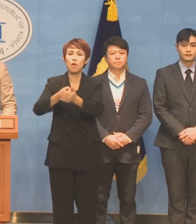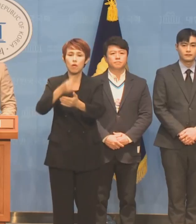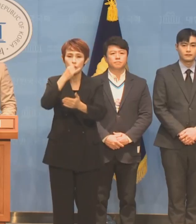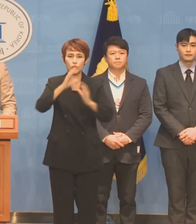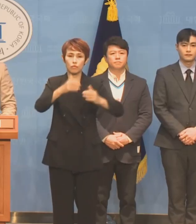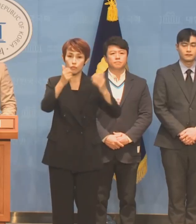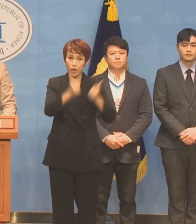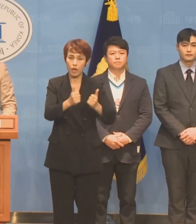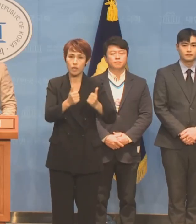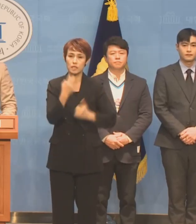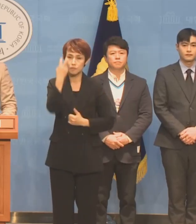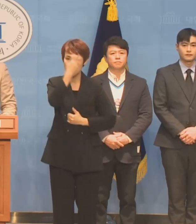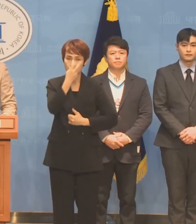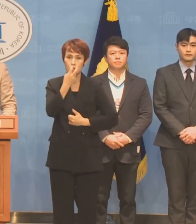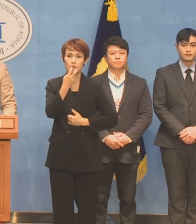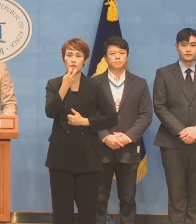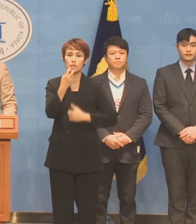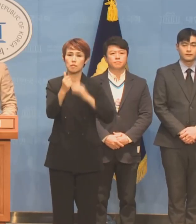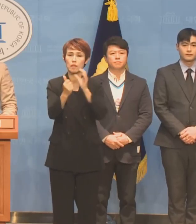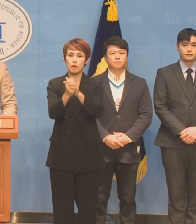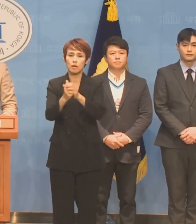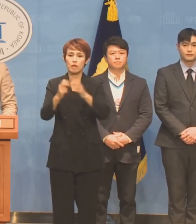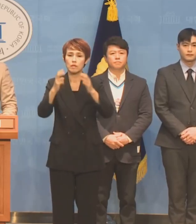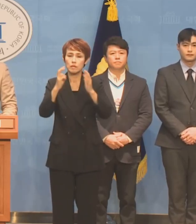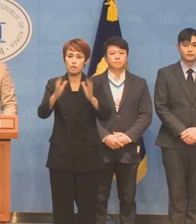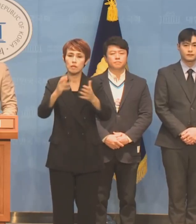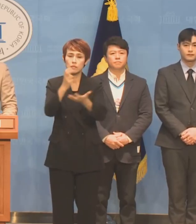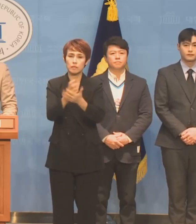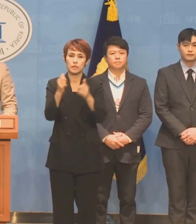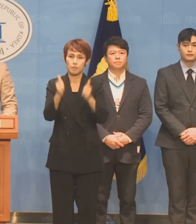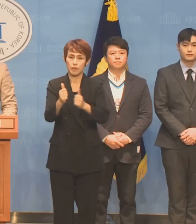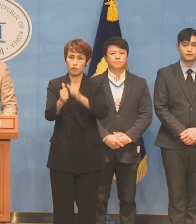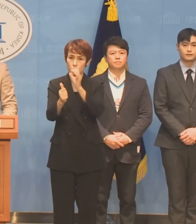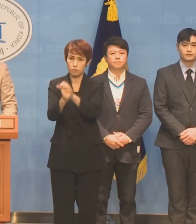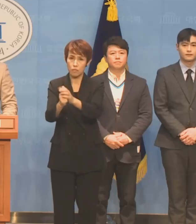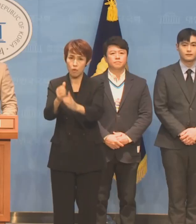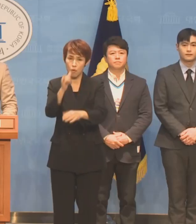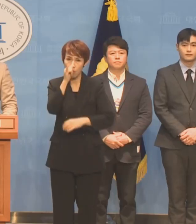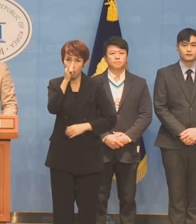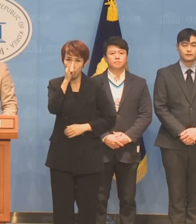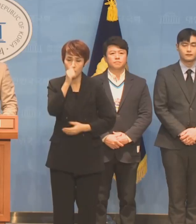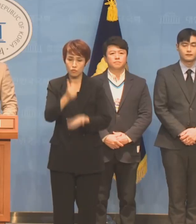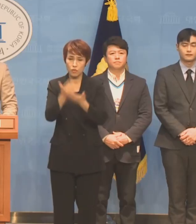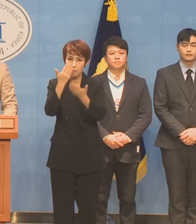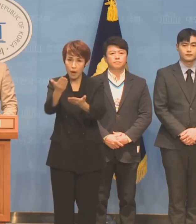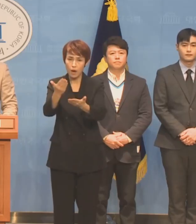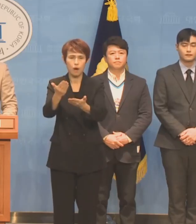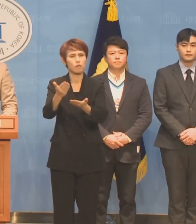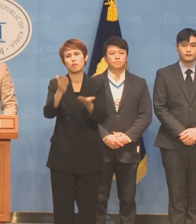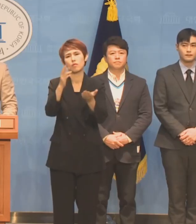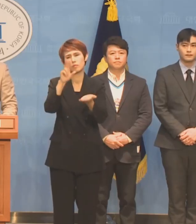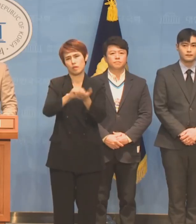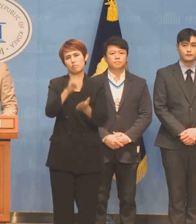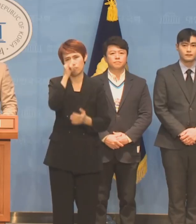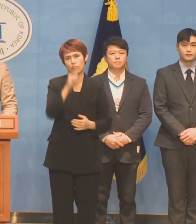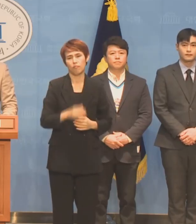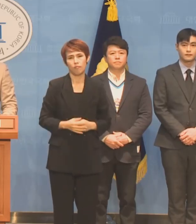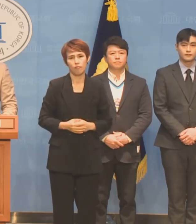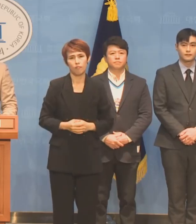맡은 헌법재판관을 추천한다면 공정한 재판이 될 수 없을 뿐더러 적법 절차를 어기는 것입니다.